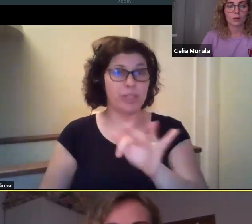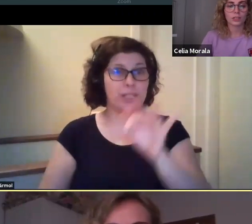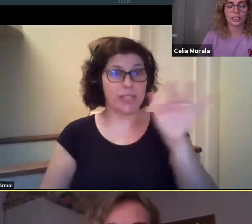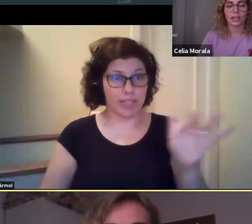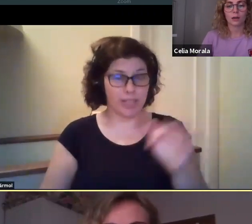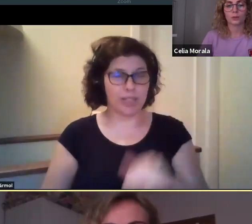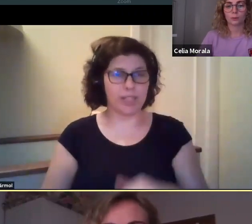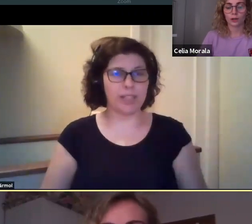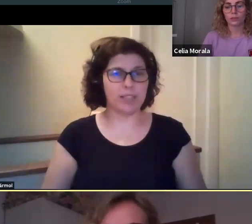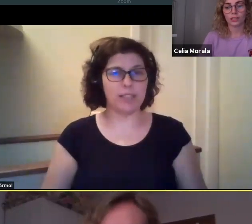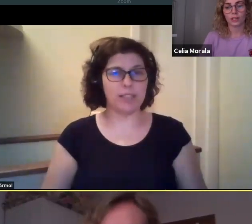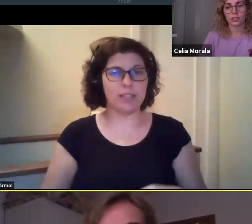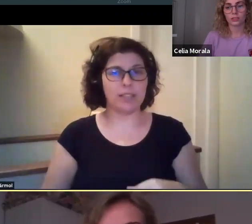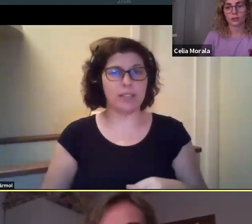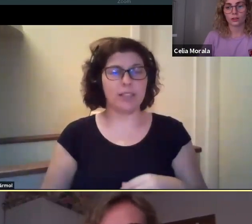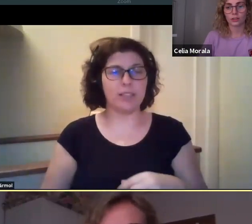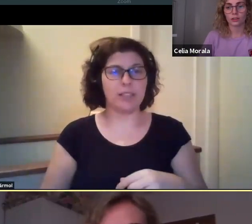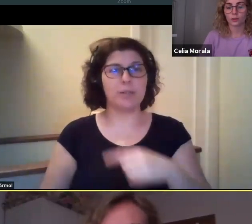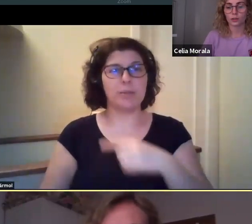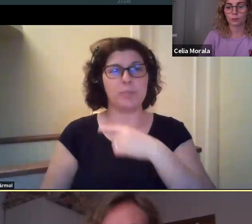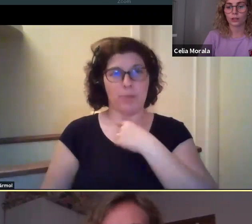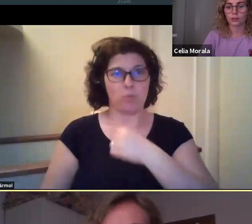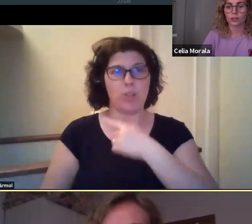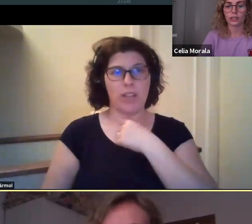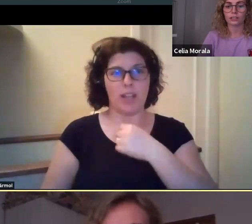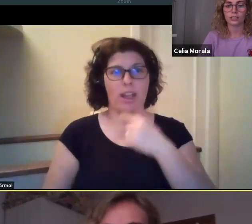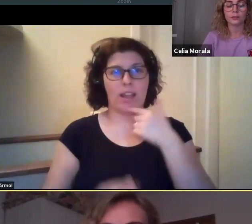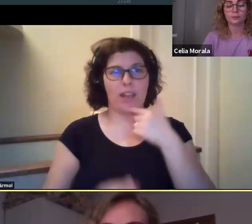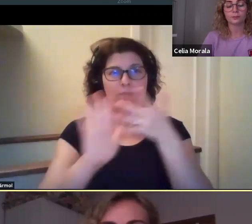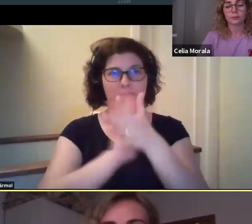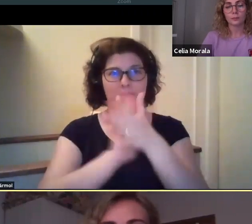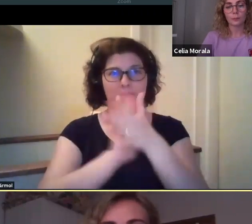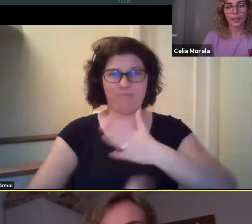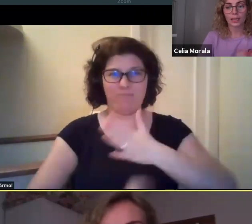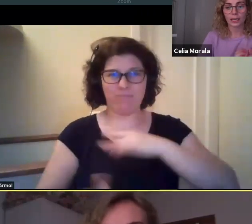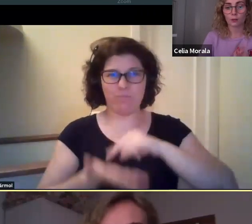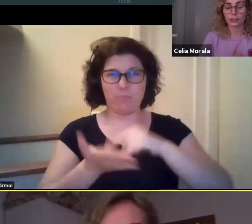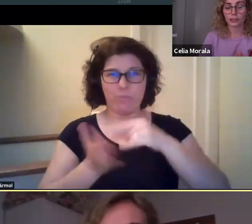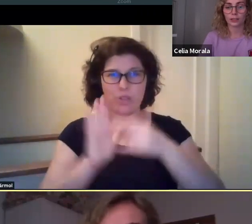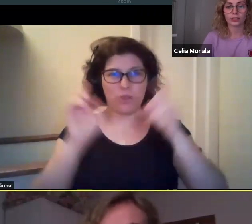me gustaría pues poder comentaros nuestros proyectos educativos.